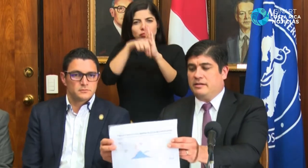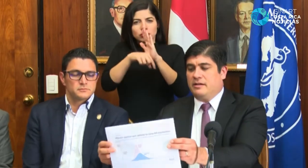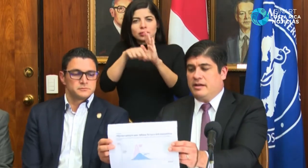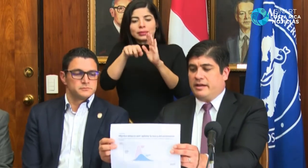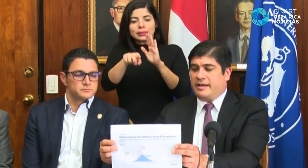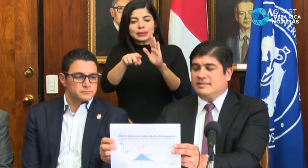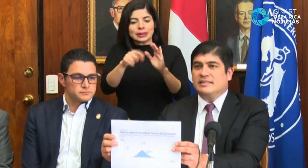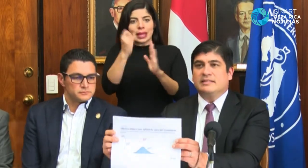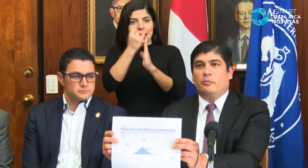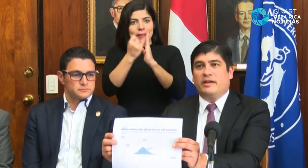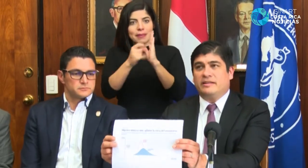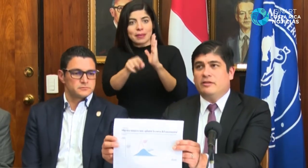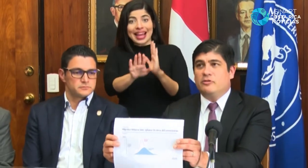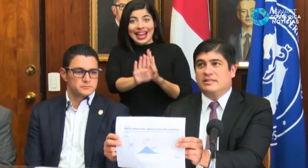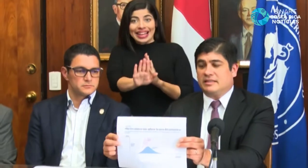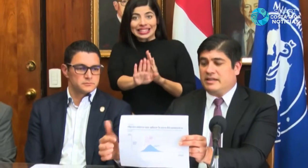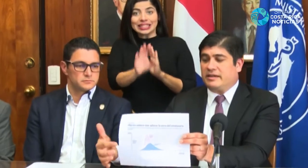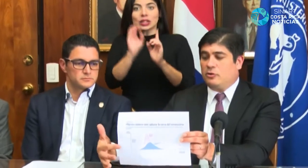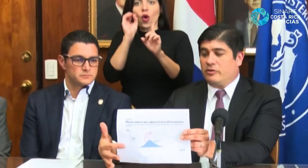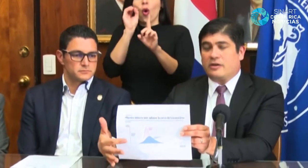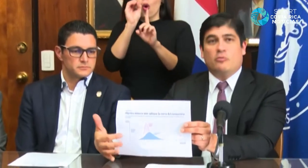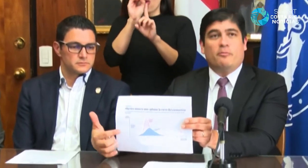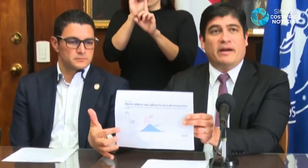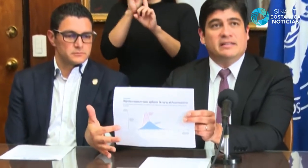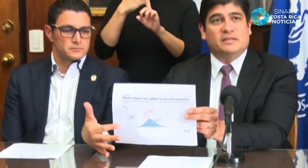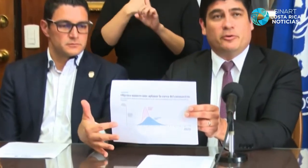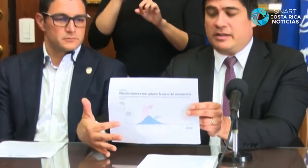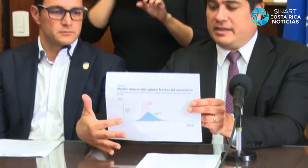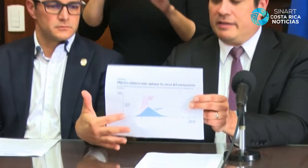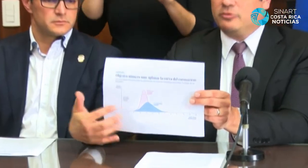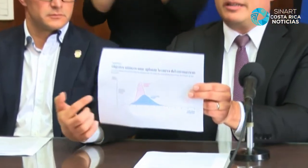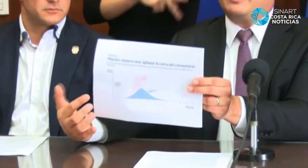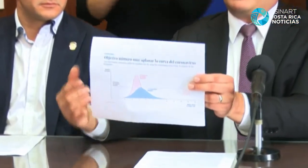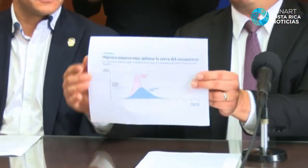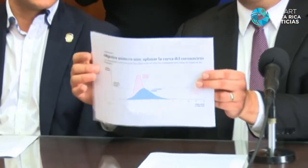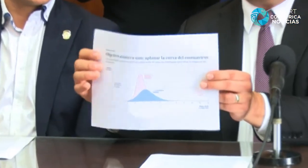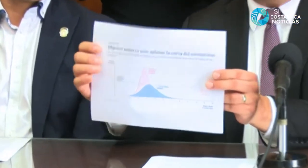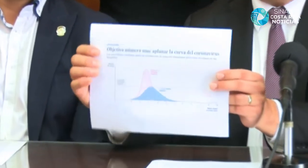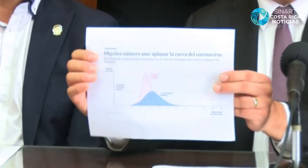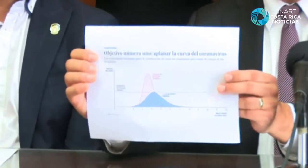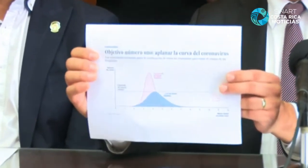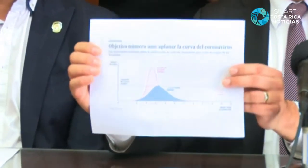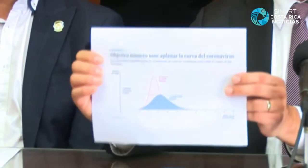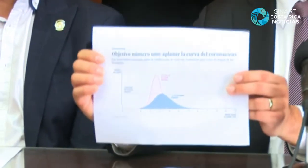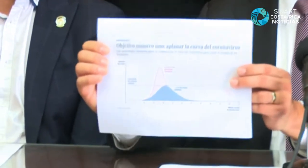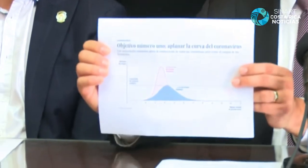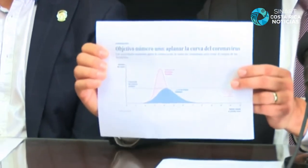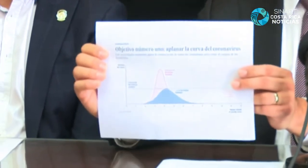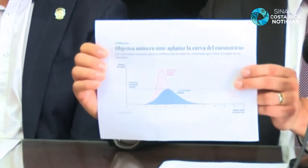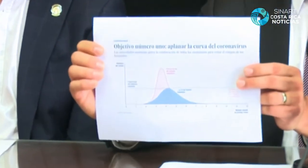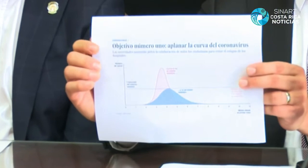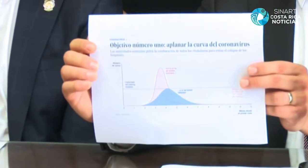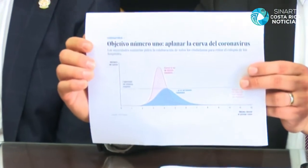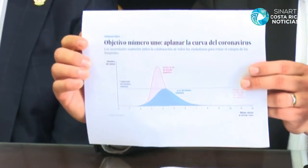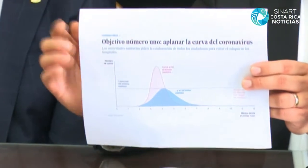imagen, que este es el objetivo que se tiene que lograr como país y por el que tenemos que trabajar juntas y